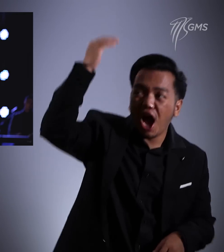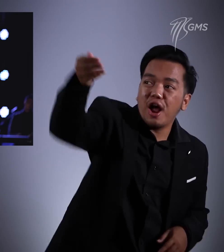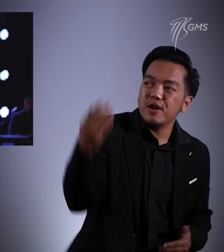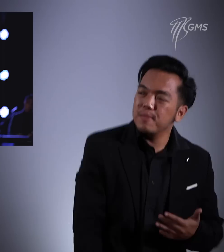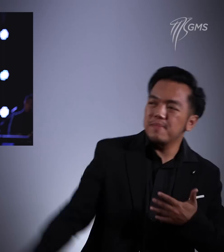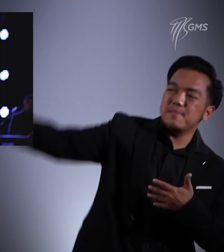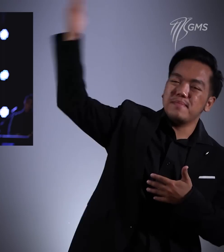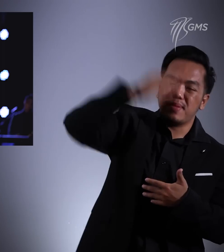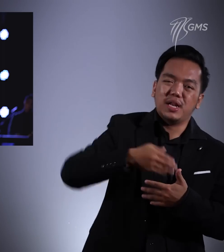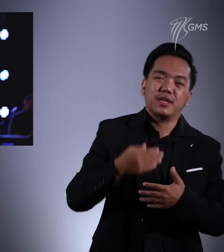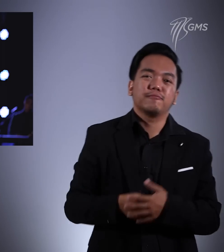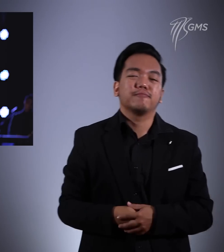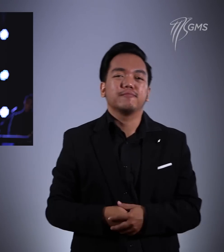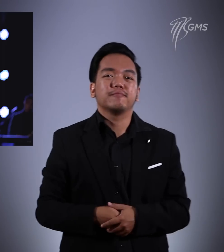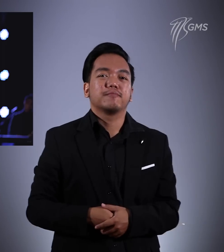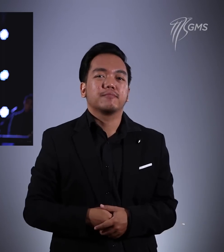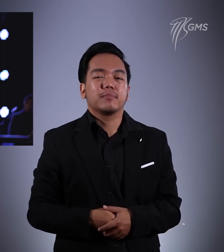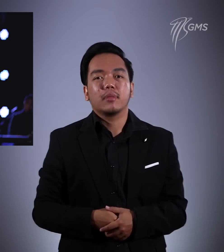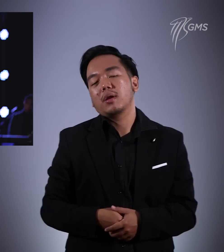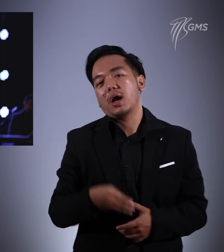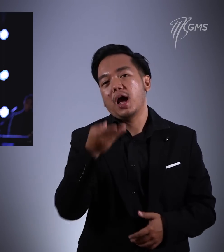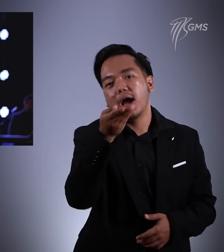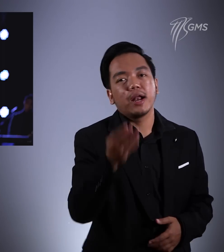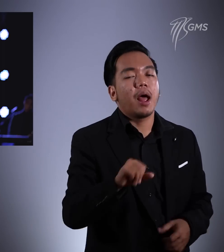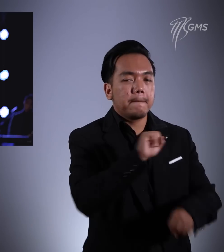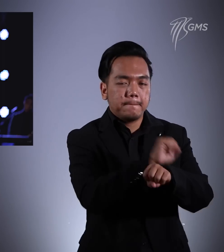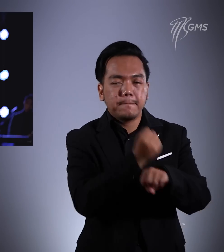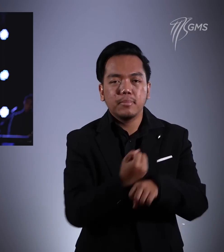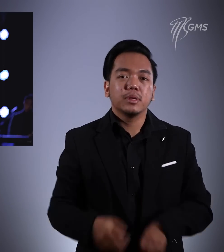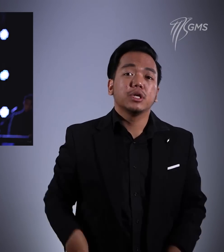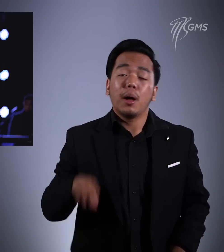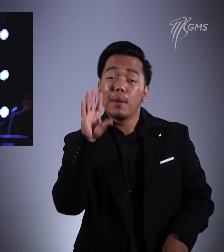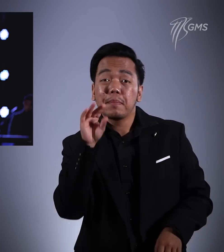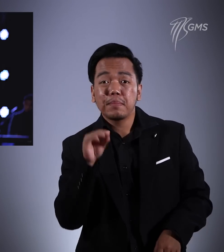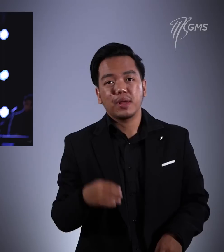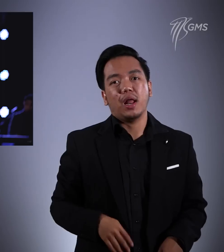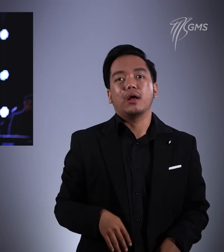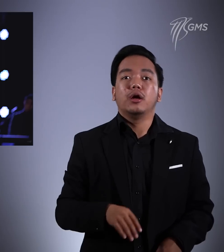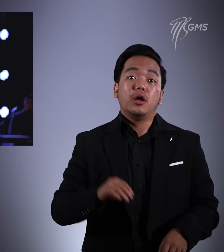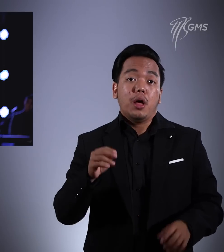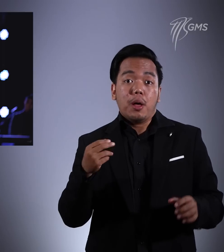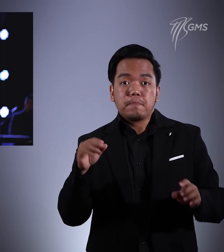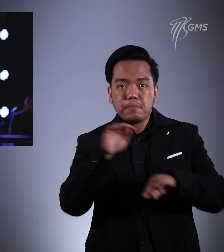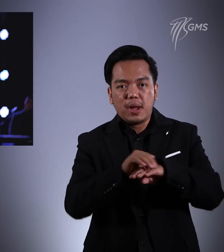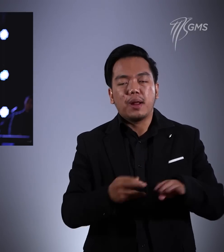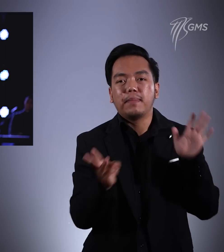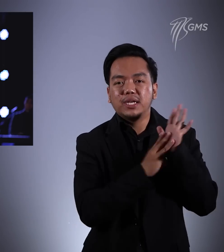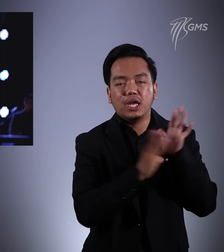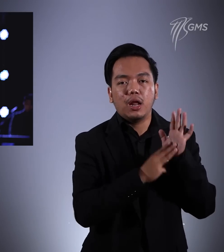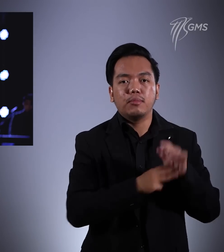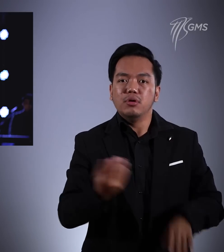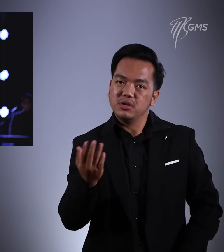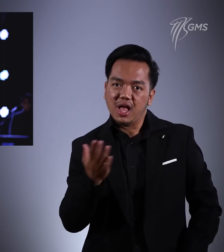back, Jerusalem. Anda bisa berkata kepada apapun yang merupakan janji Allah dalam hidupmu, I'll be back. We'll be back. Kita akan